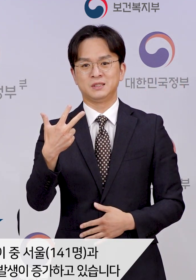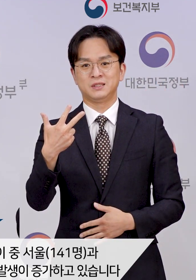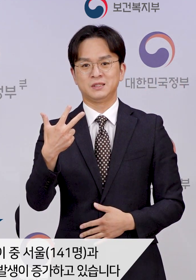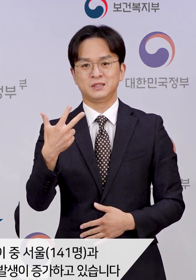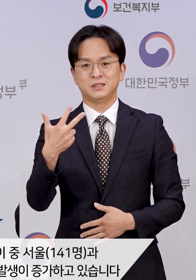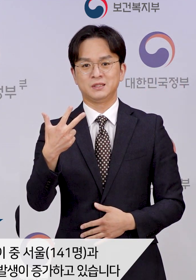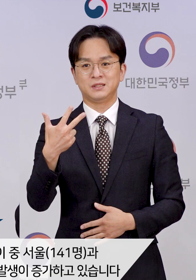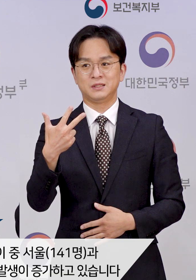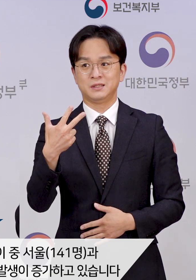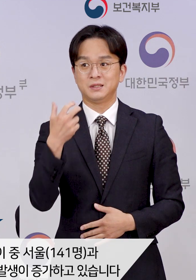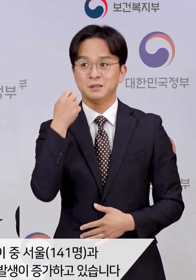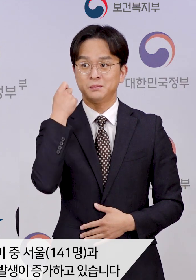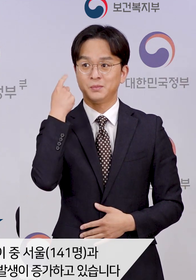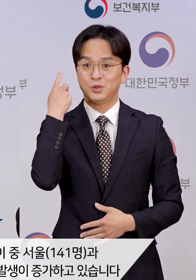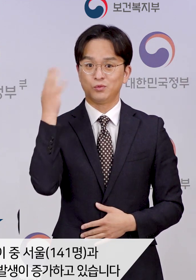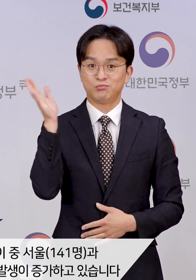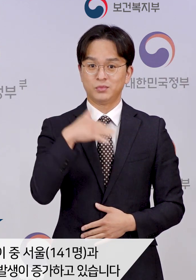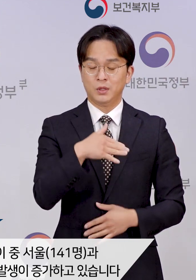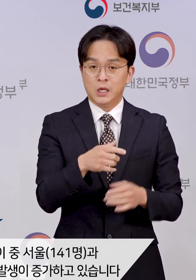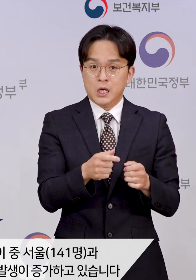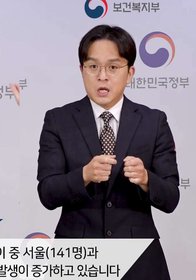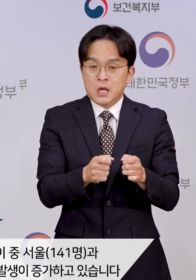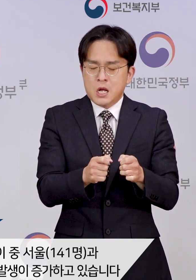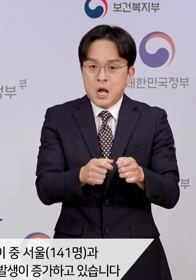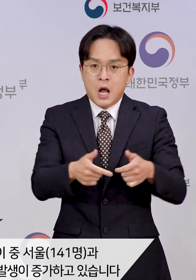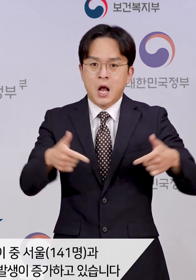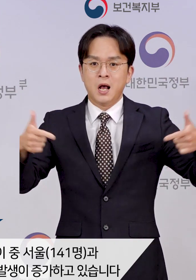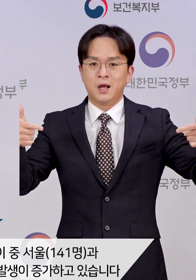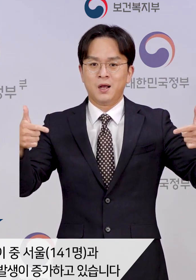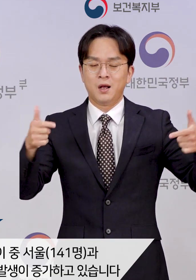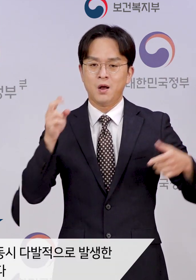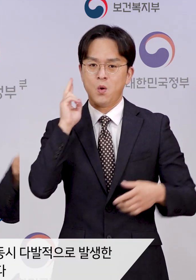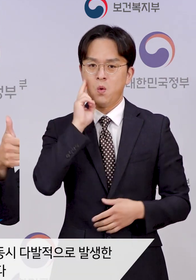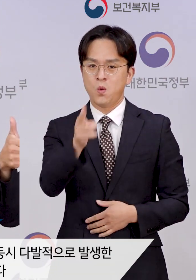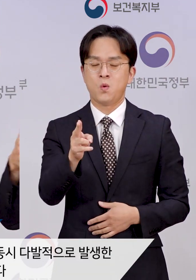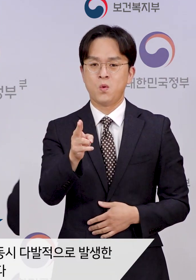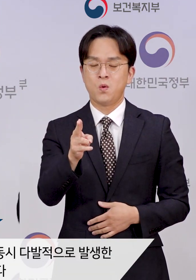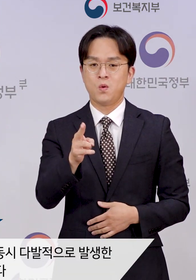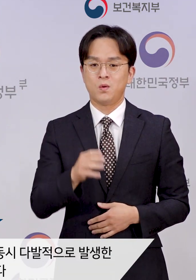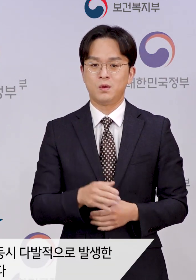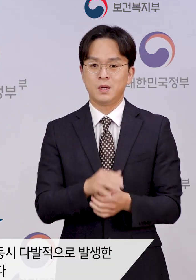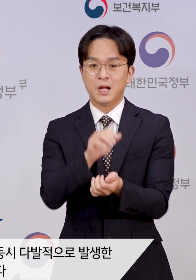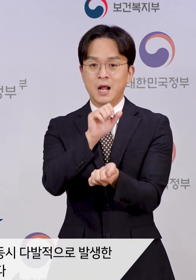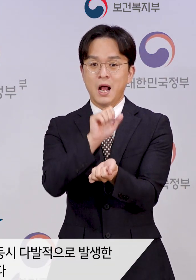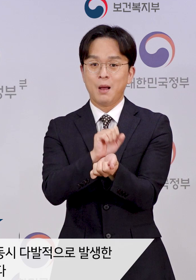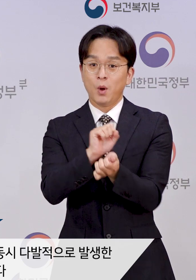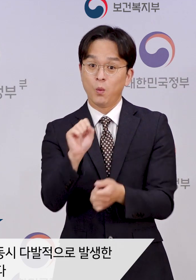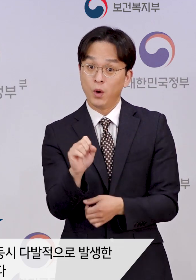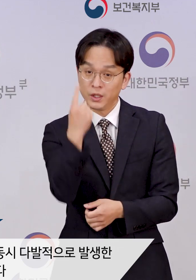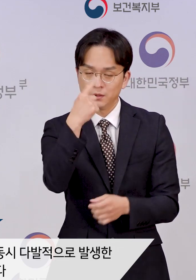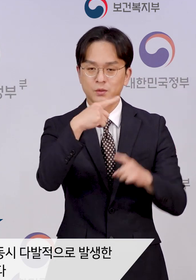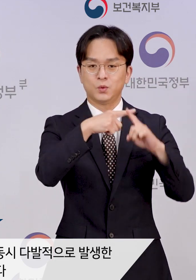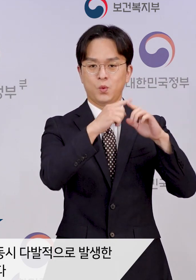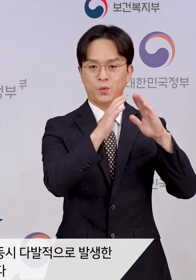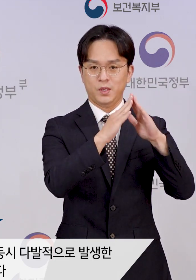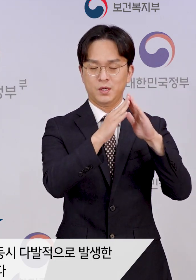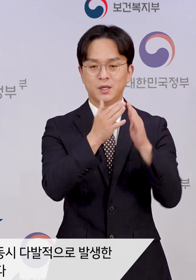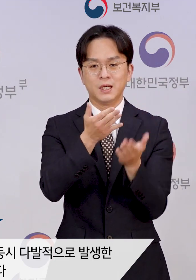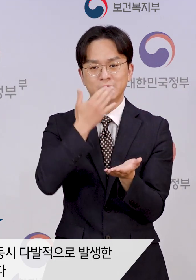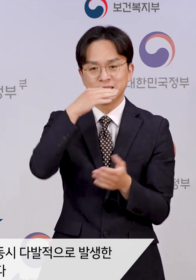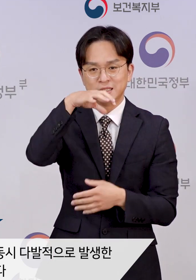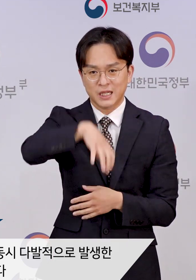237명으로 급격하게 환자 발생이 증가하고 있습니다. 감염 양상에 있어 교회,